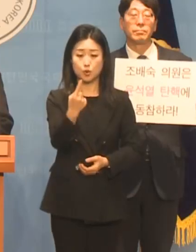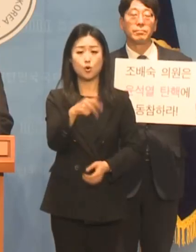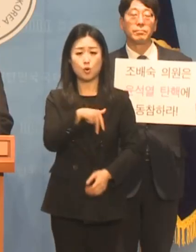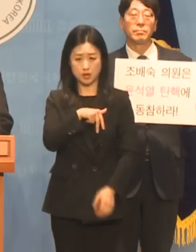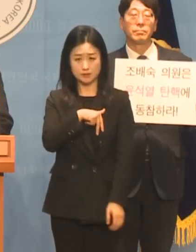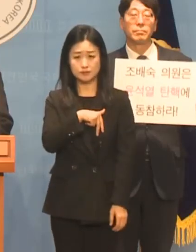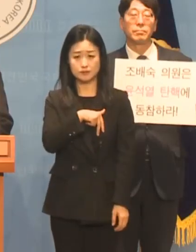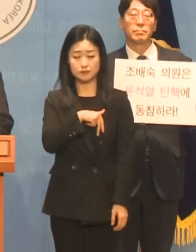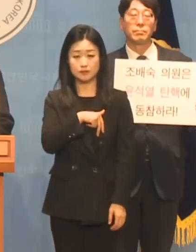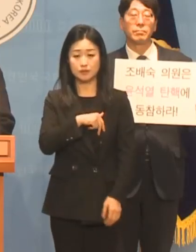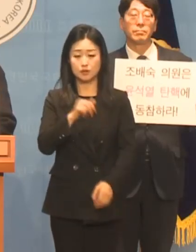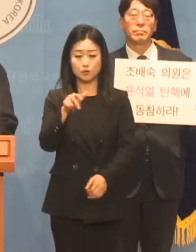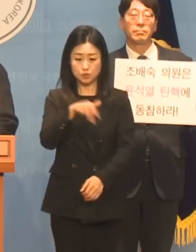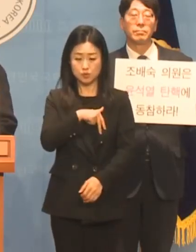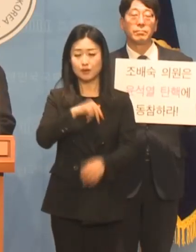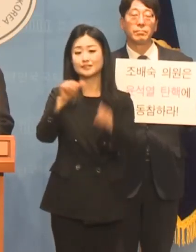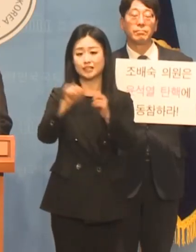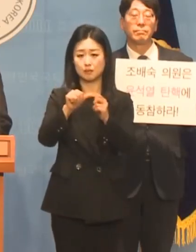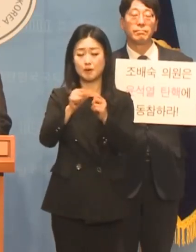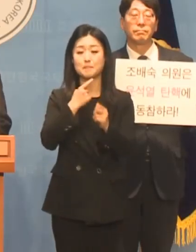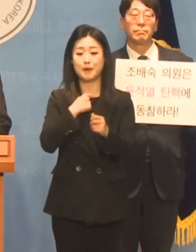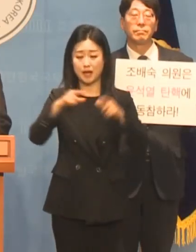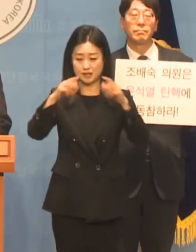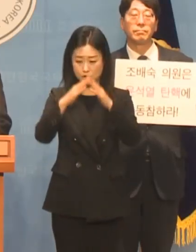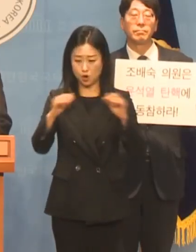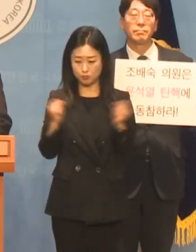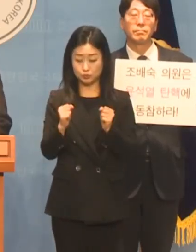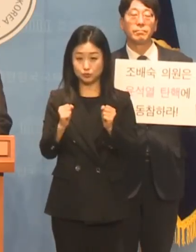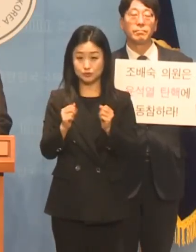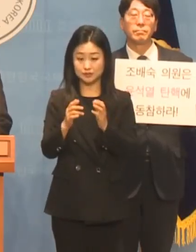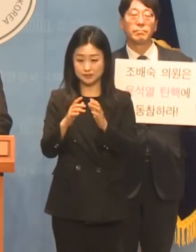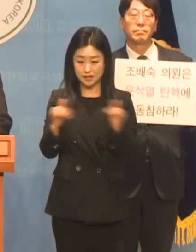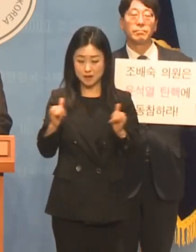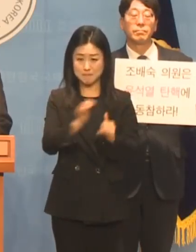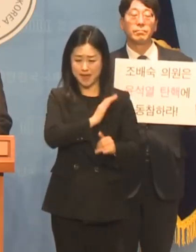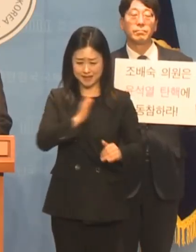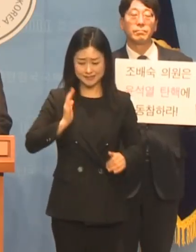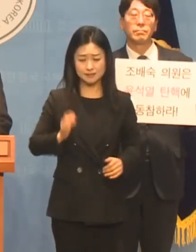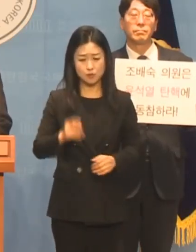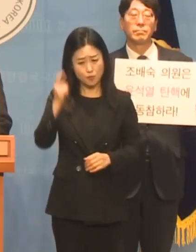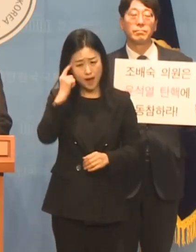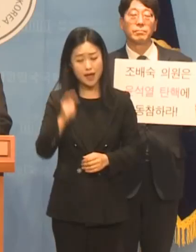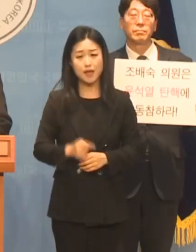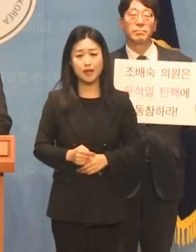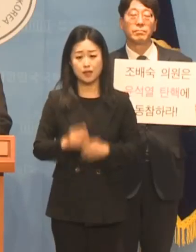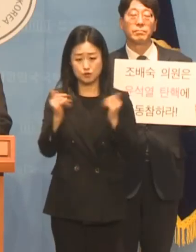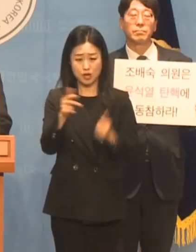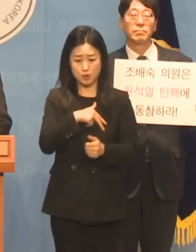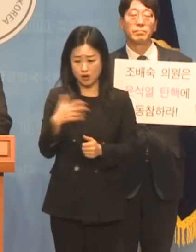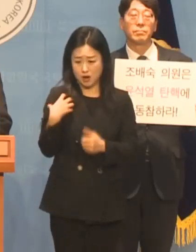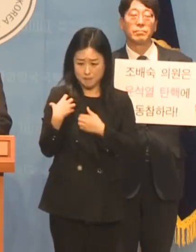의원은 5선 국회의원으로 키워준 전북도민을 배신하고 국회의원의 책무를 저버린